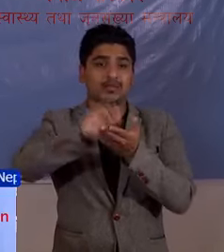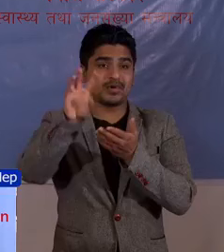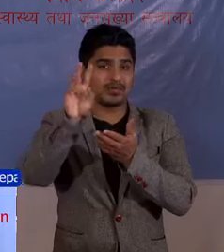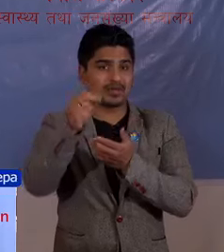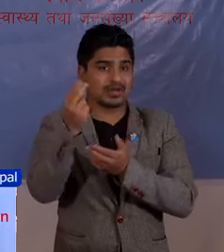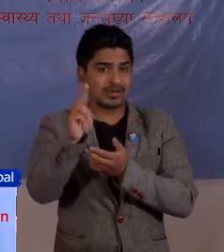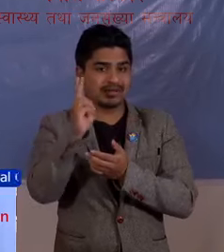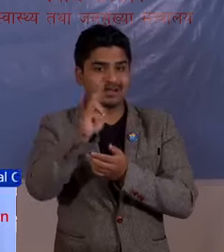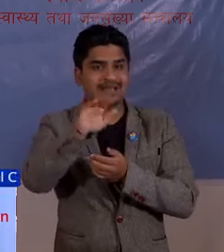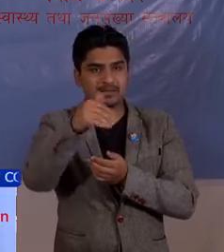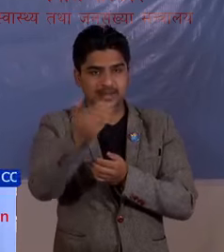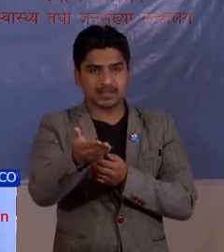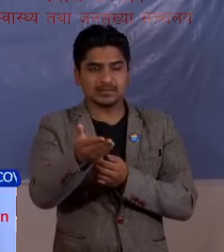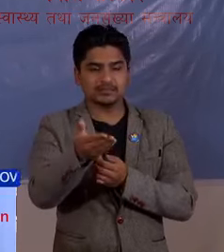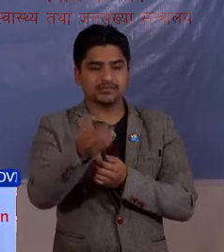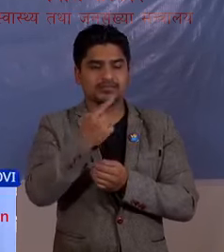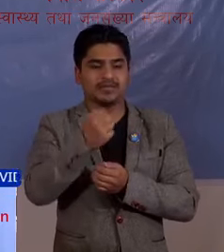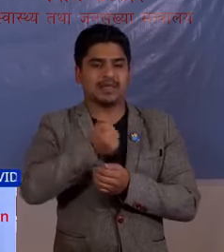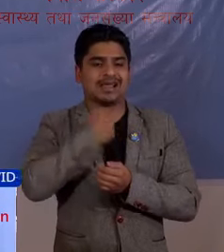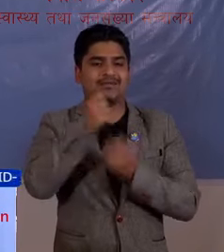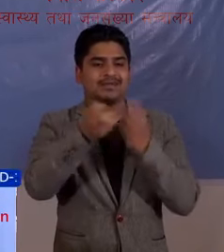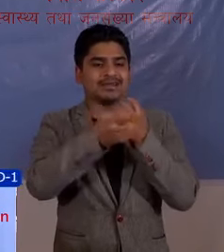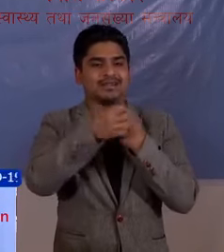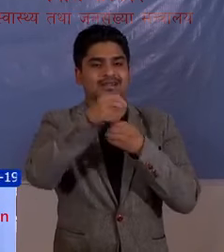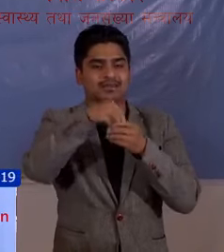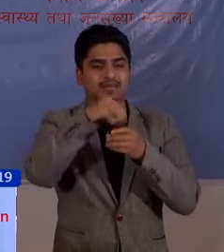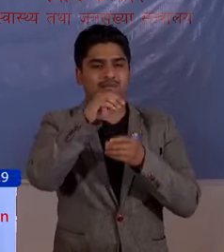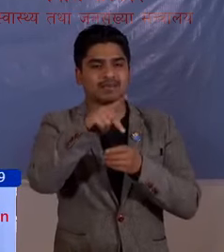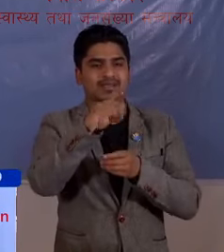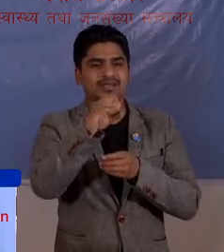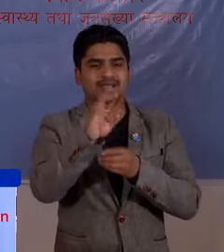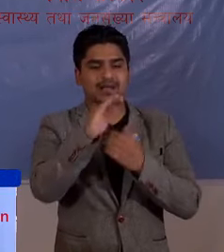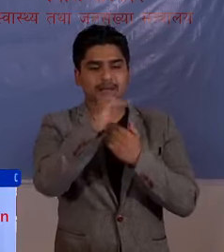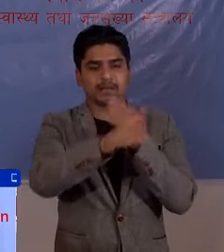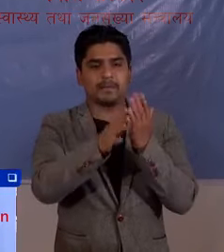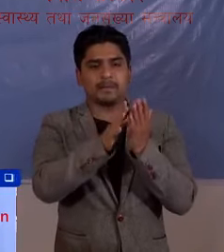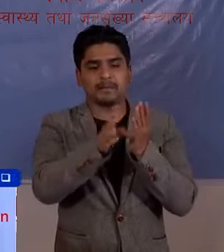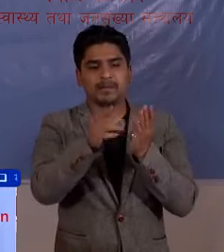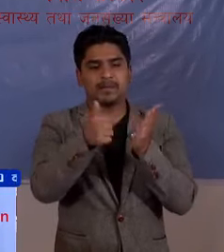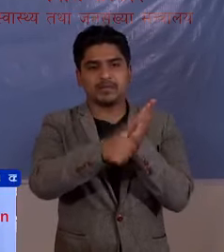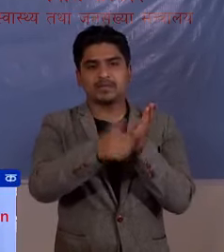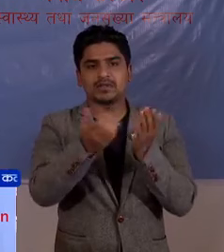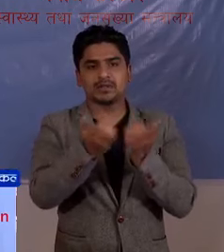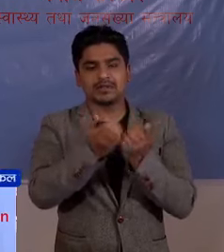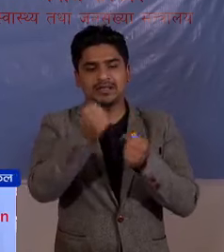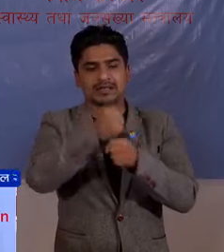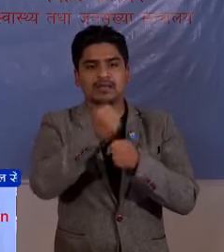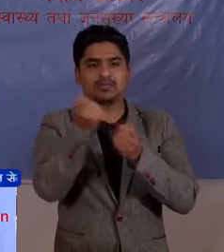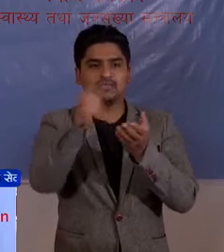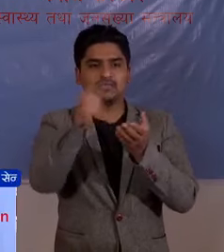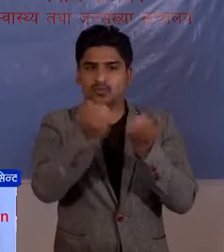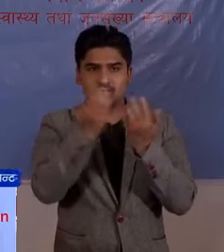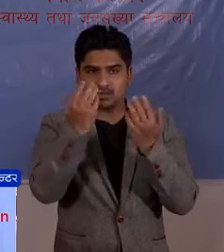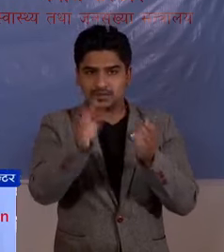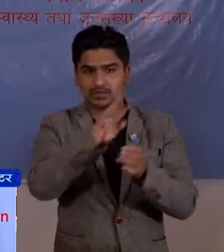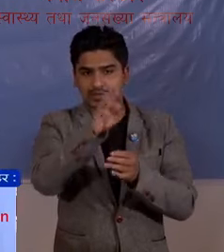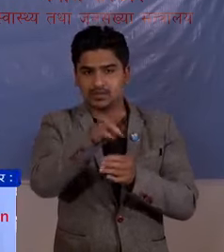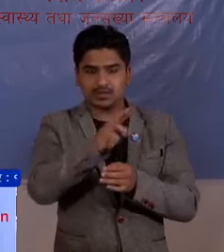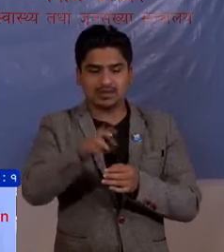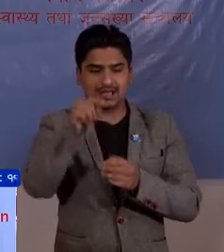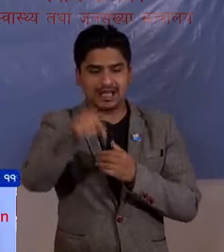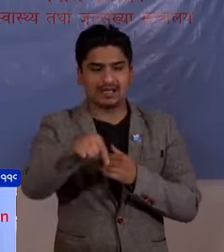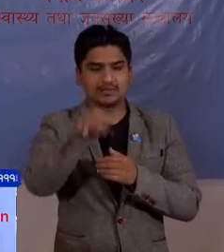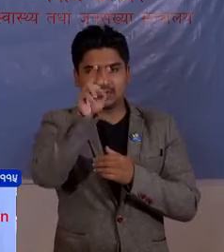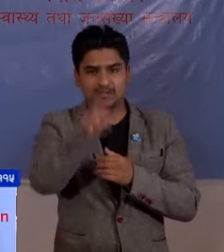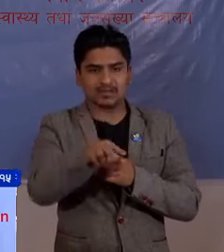थियो भने त्यस पश्चात आफ्नै देशमा PCR प्रविधिबाट परीक्षण गर्ने कार्य सुरु गर्यौँ र